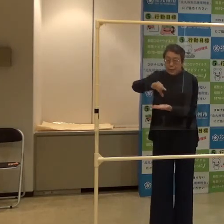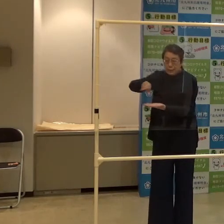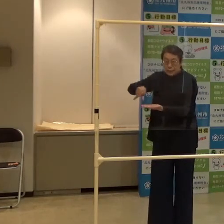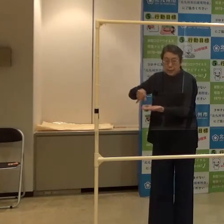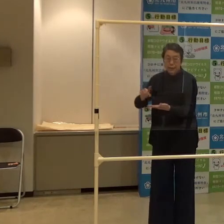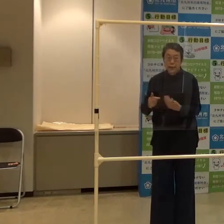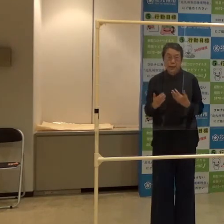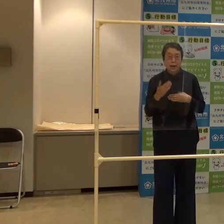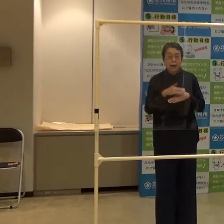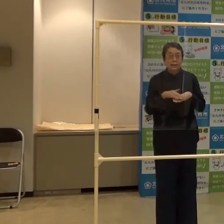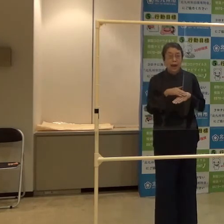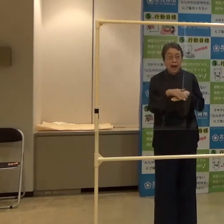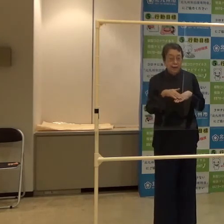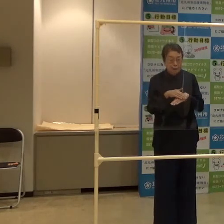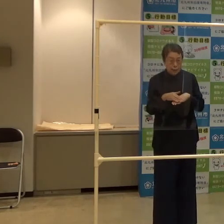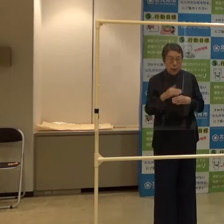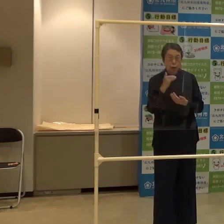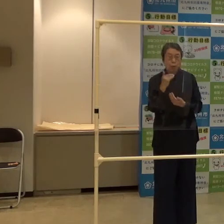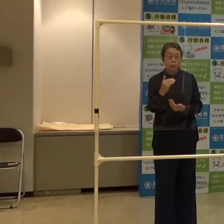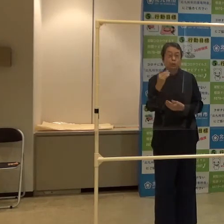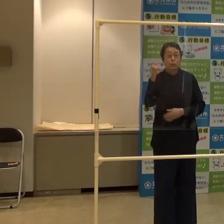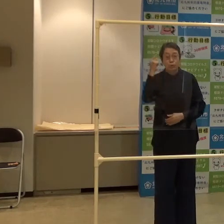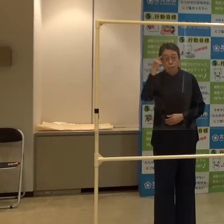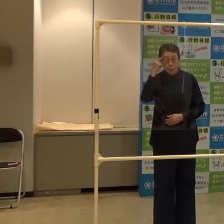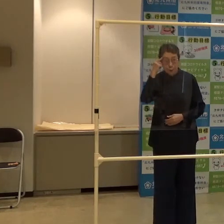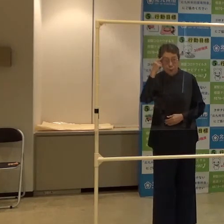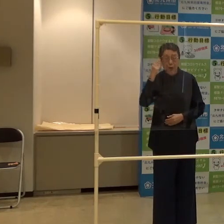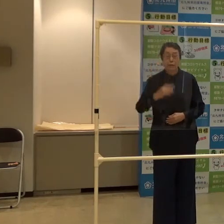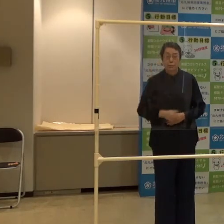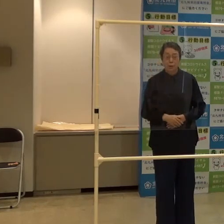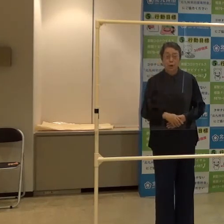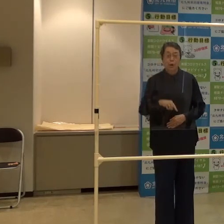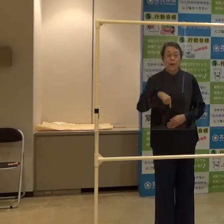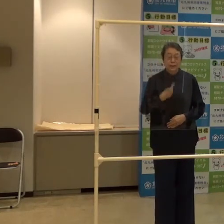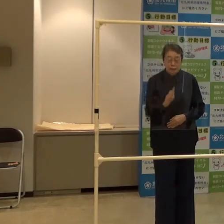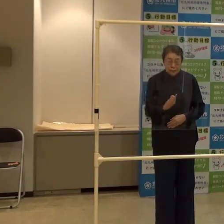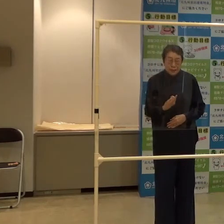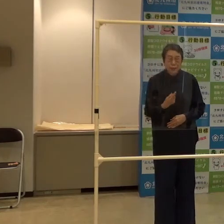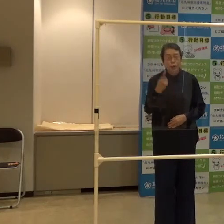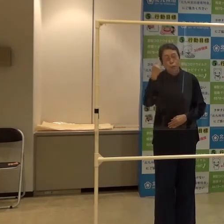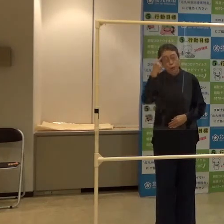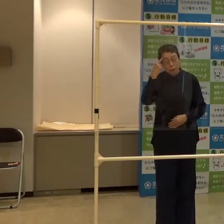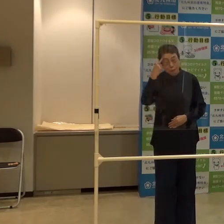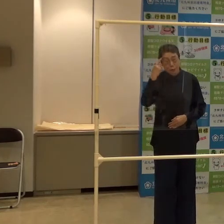なことではないかと私自身は思っております。